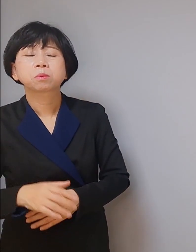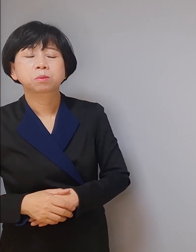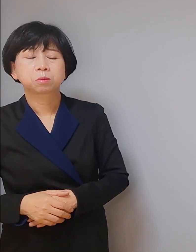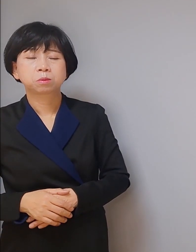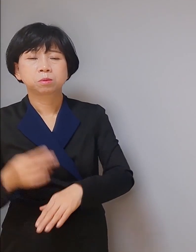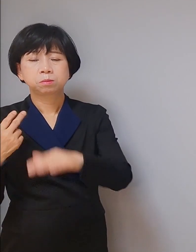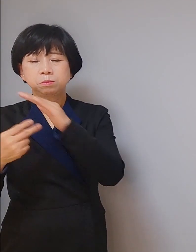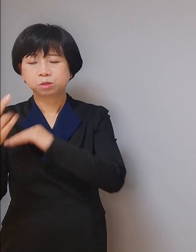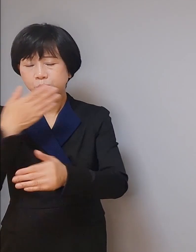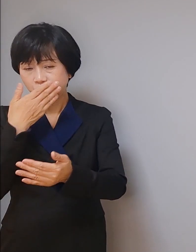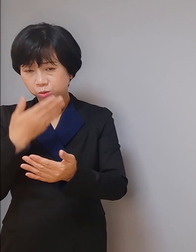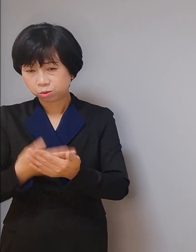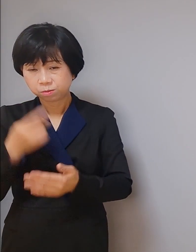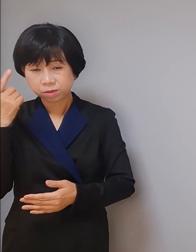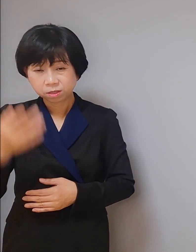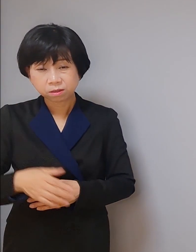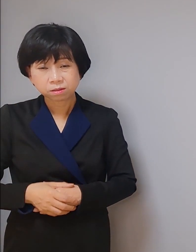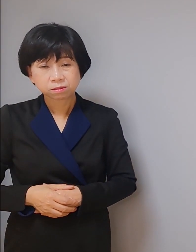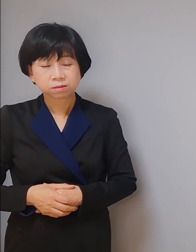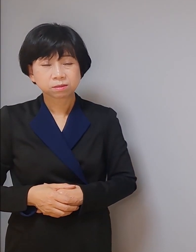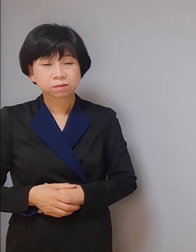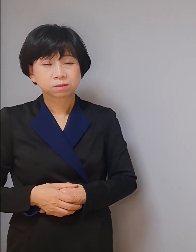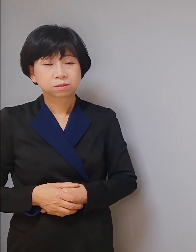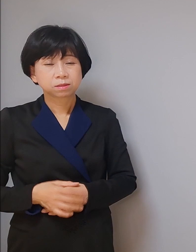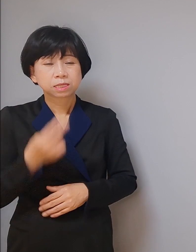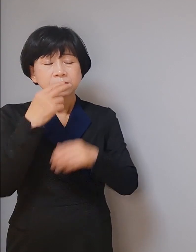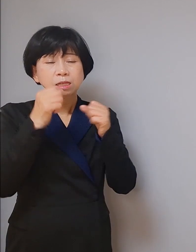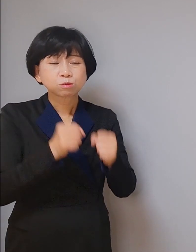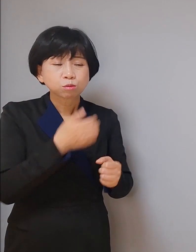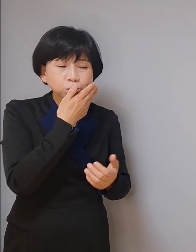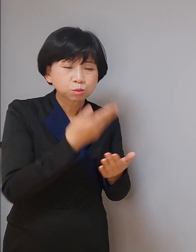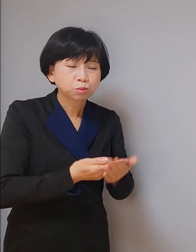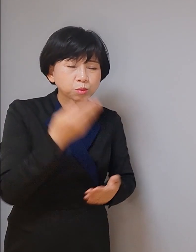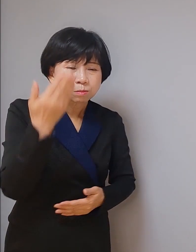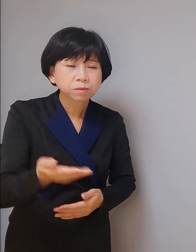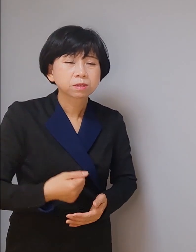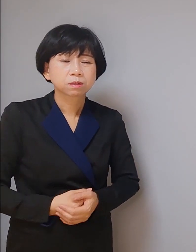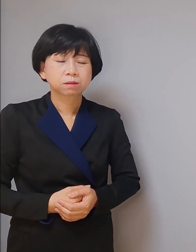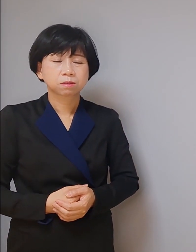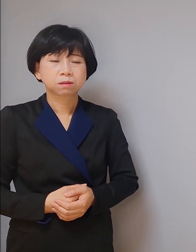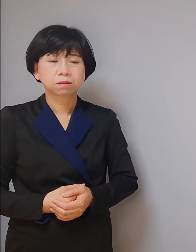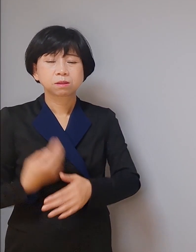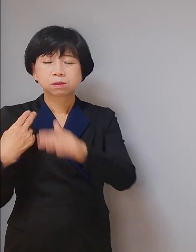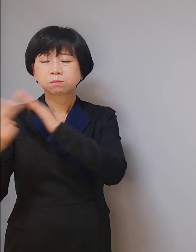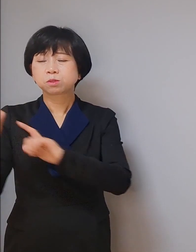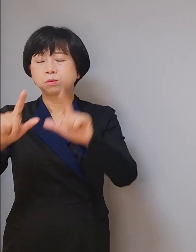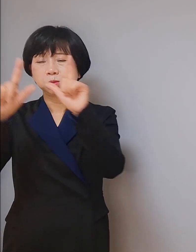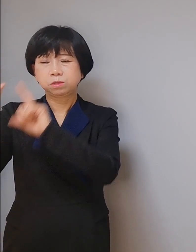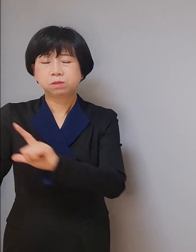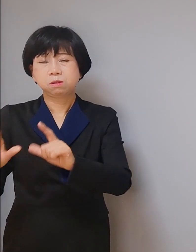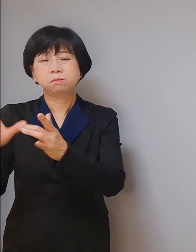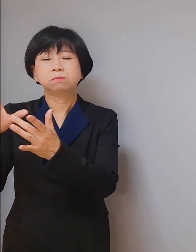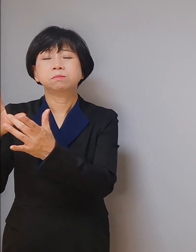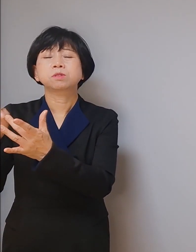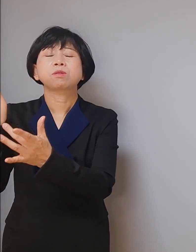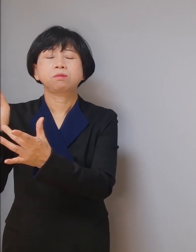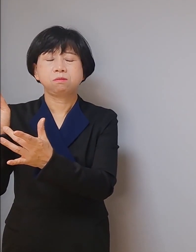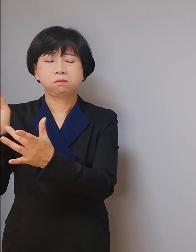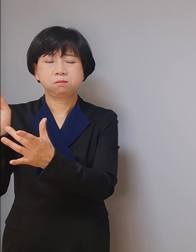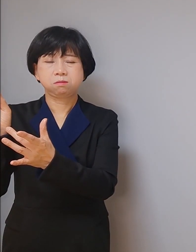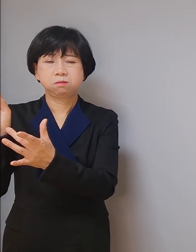비전이 중요합니까? 생존이 중요합니까? 비전으로 살아가는 인생의 선택,